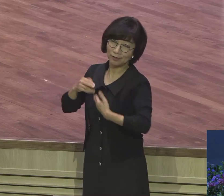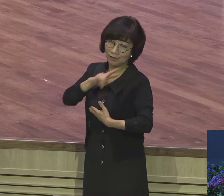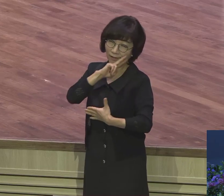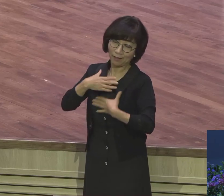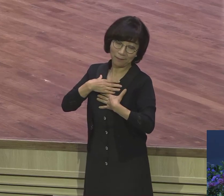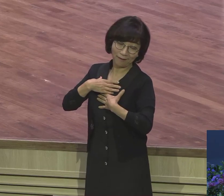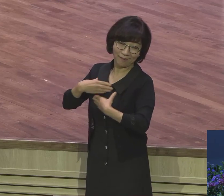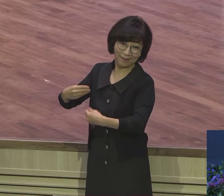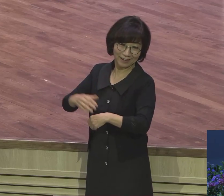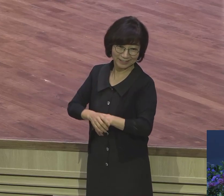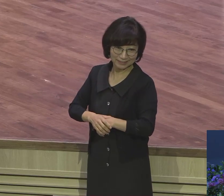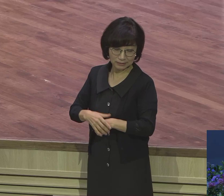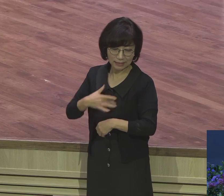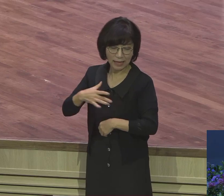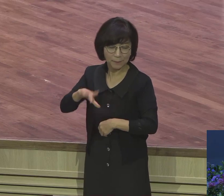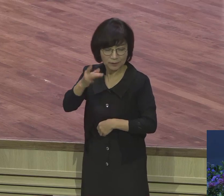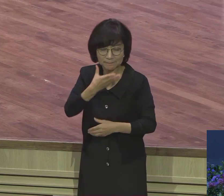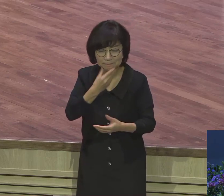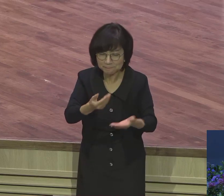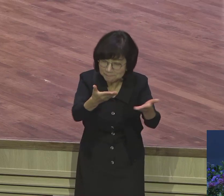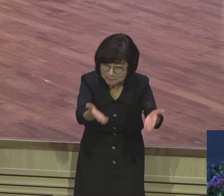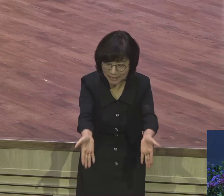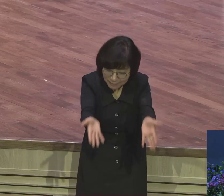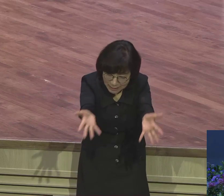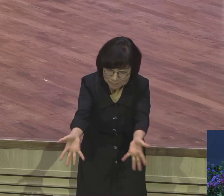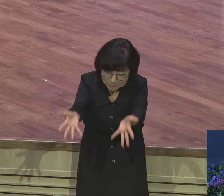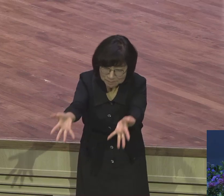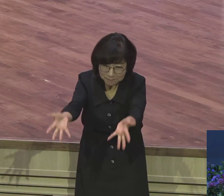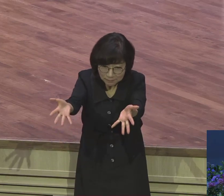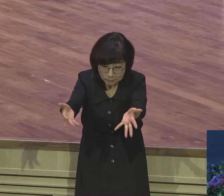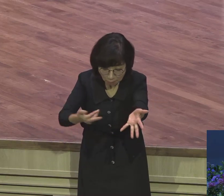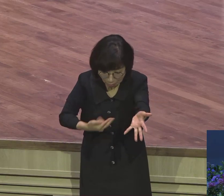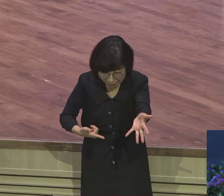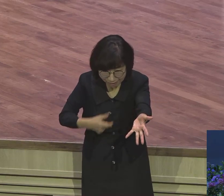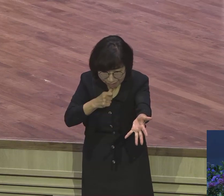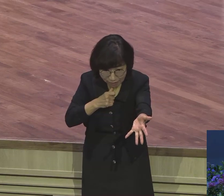내가 내게 안겨주겠다 하나님 주신 건 풍성해요.